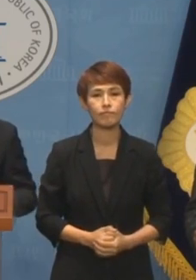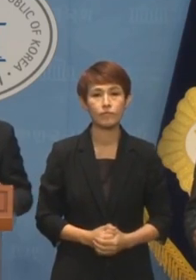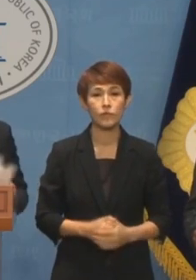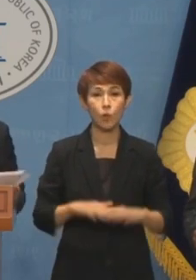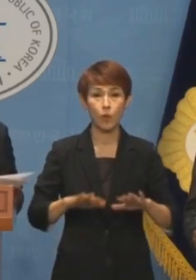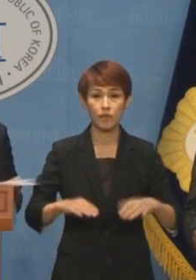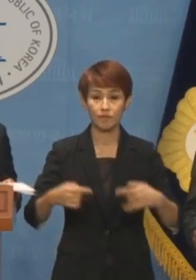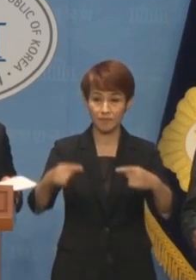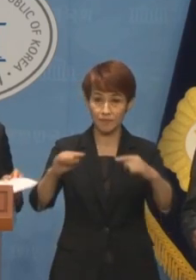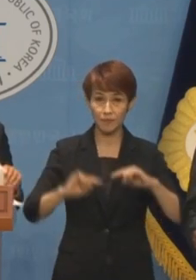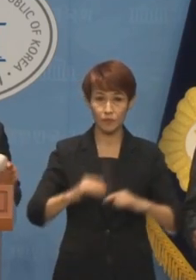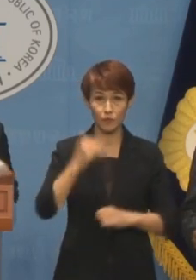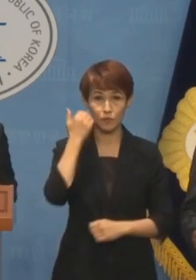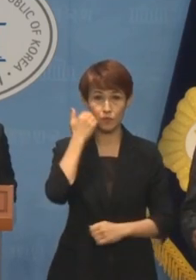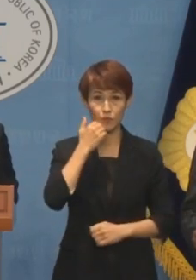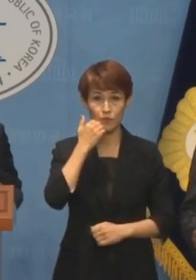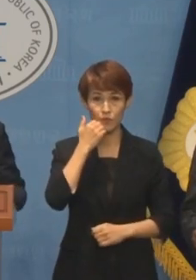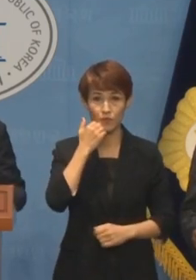주신 분들은